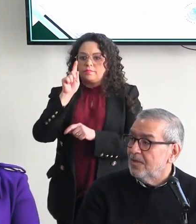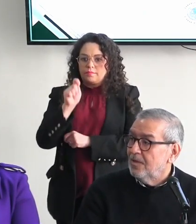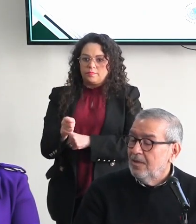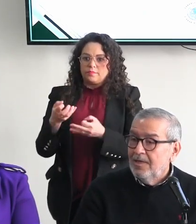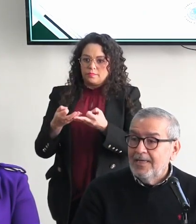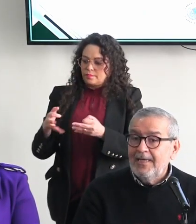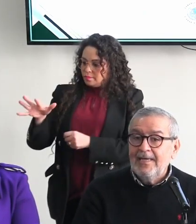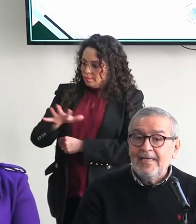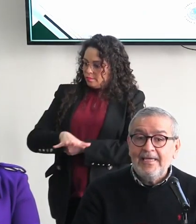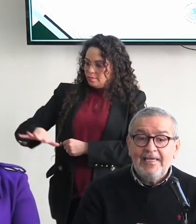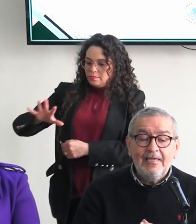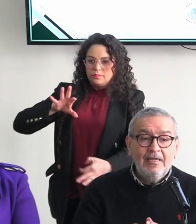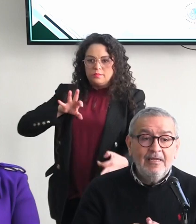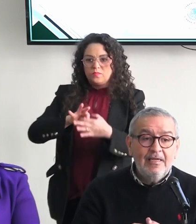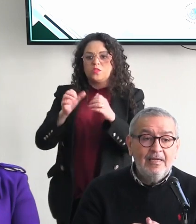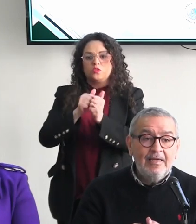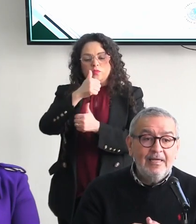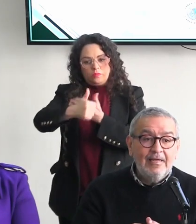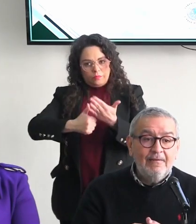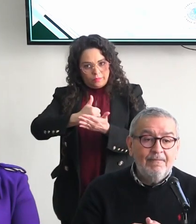territorio, y